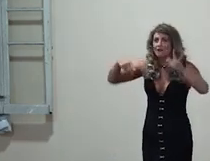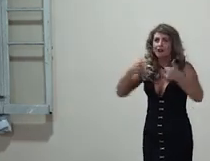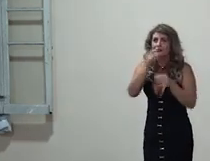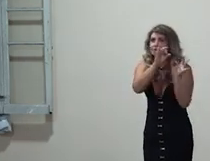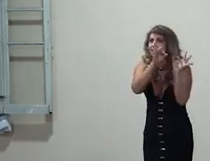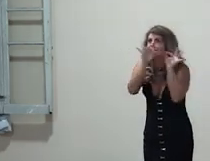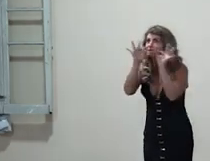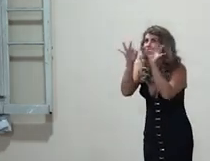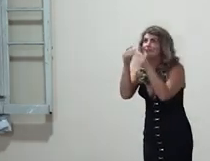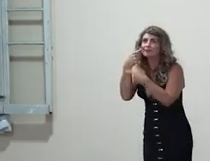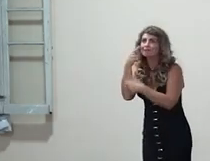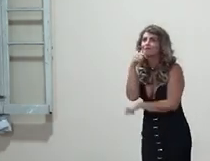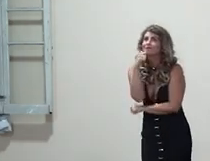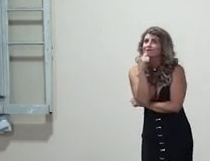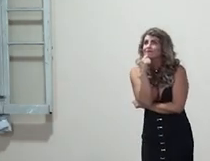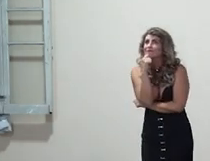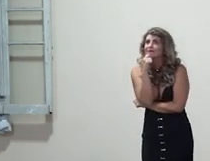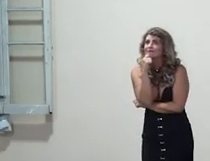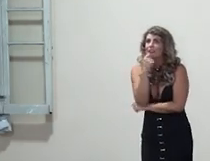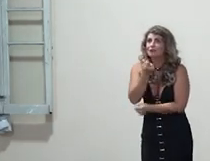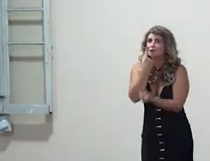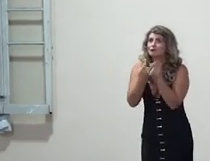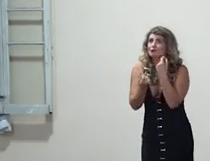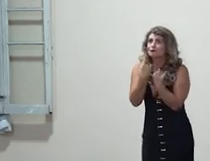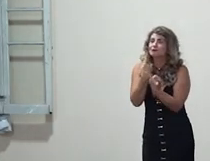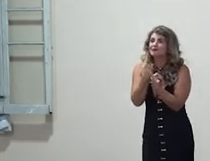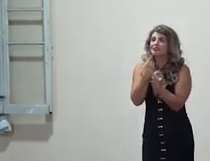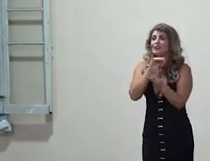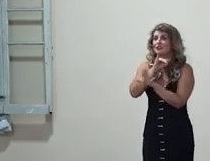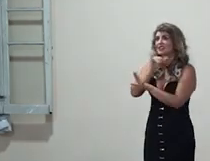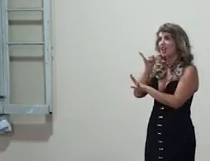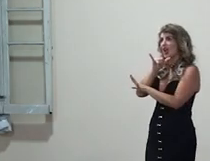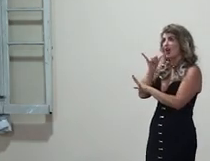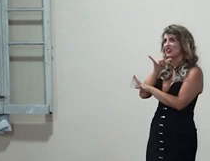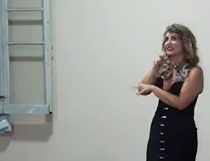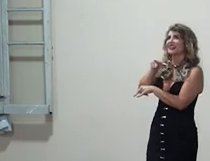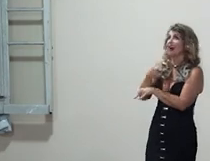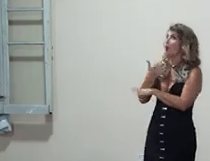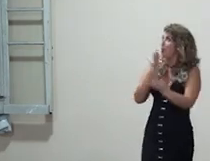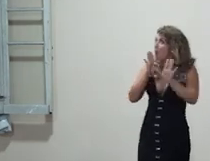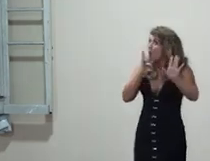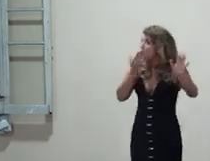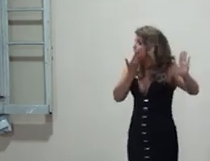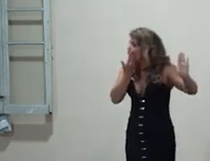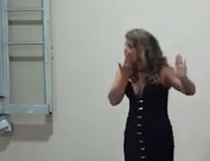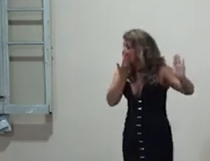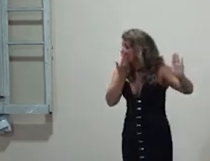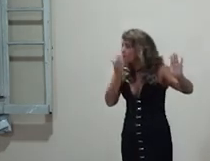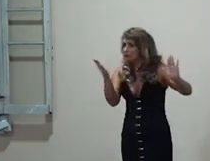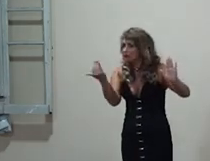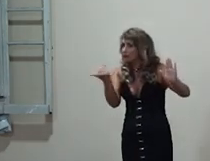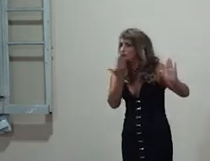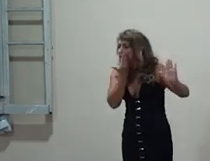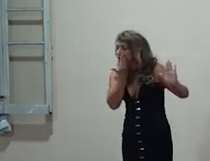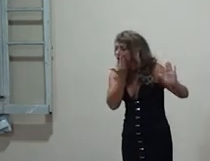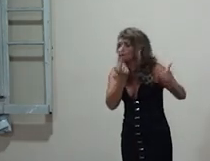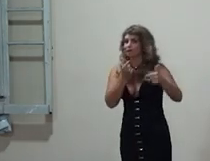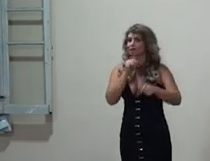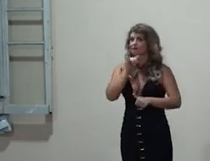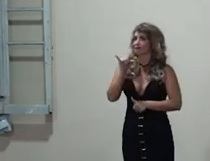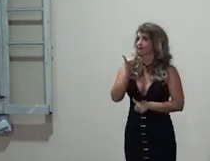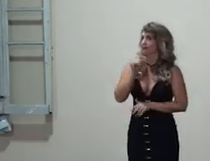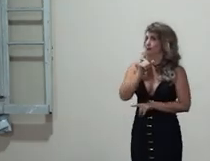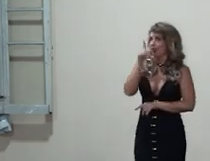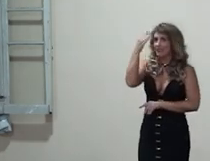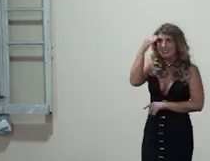super noveleira. Eu digo, deixa eu te contar uma coisa, eu criei um spoiler naquele momento. Deixa eu te contar uma coisa,